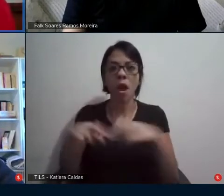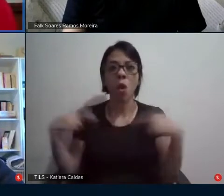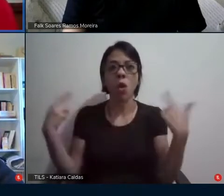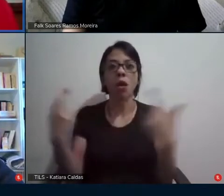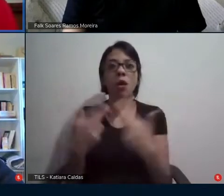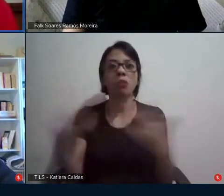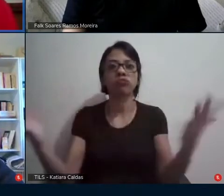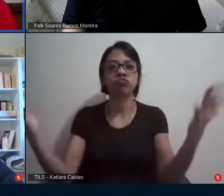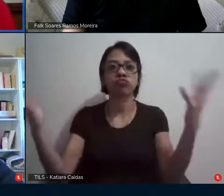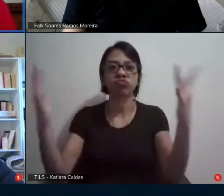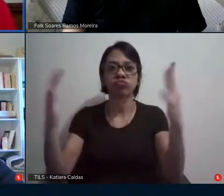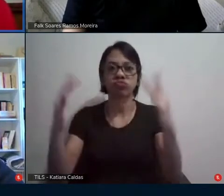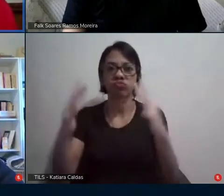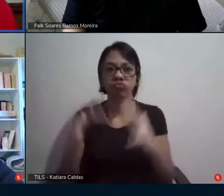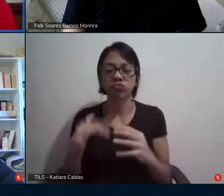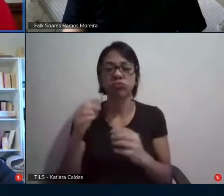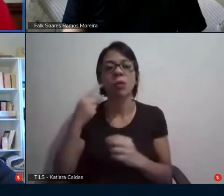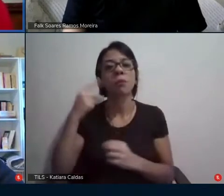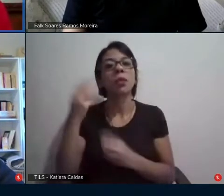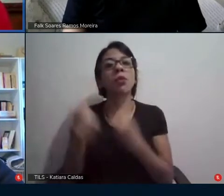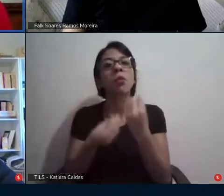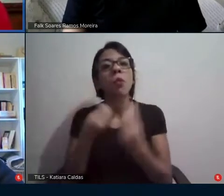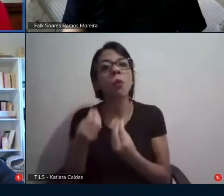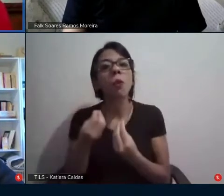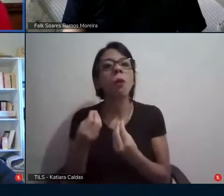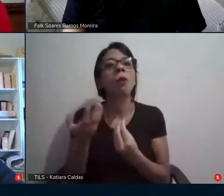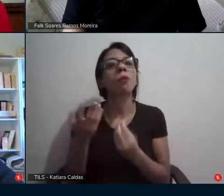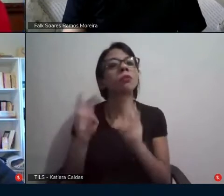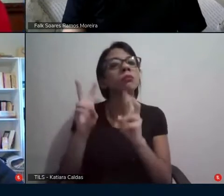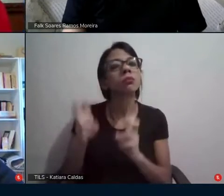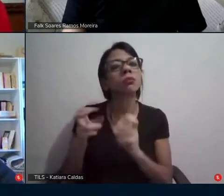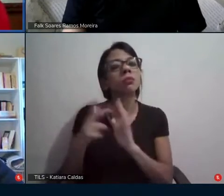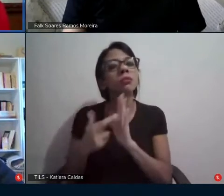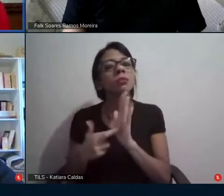reunião para pensar